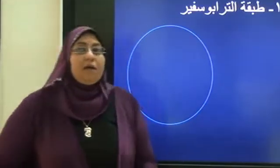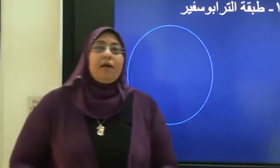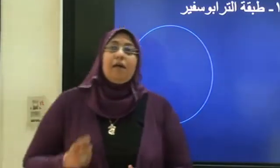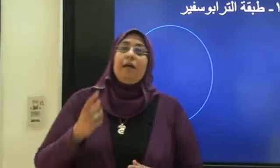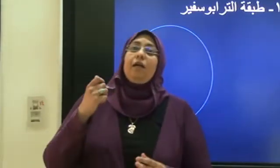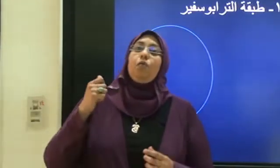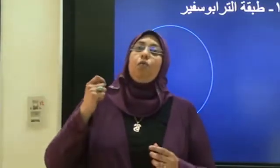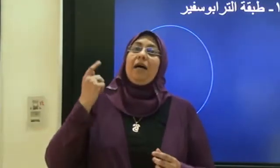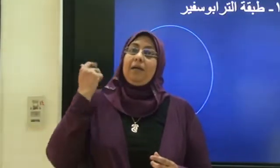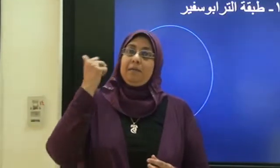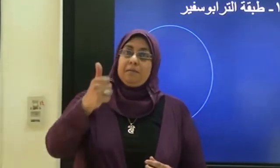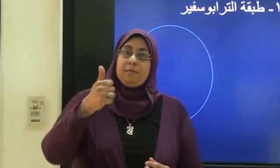الأولى